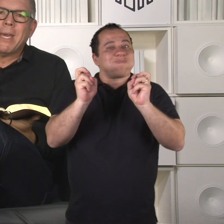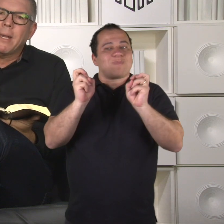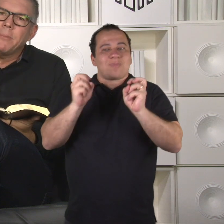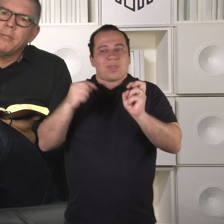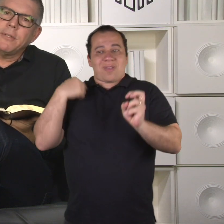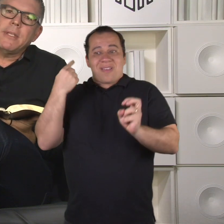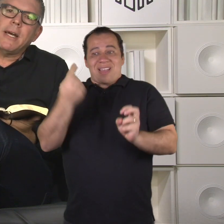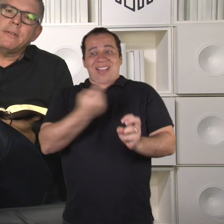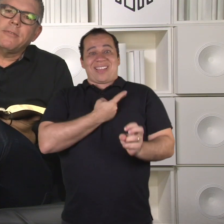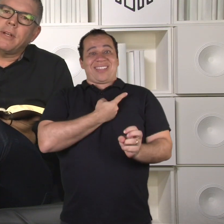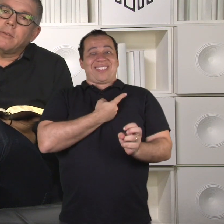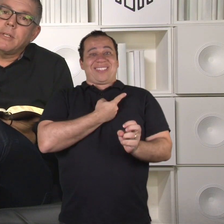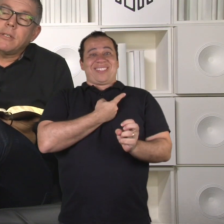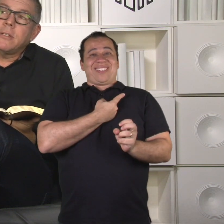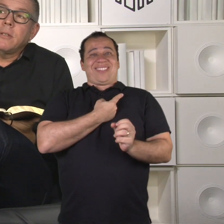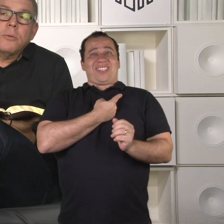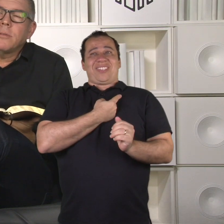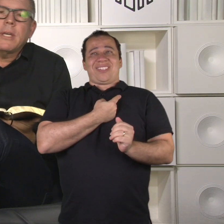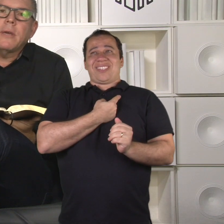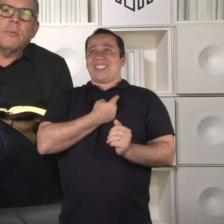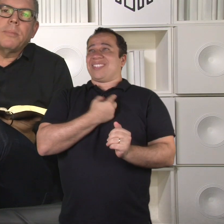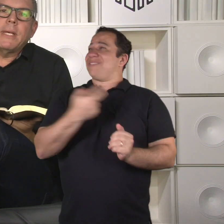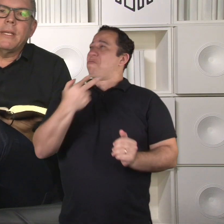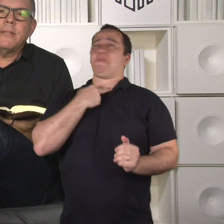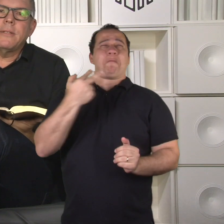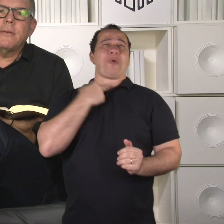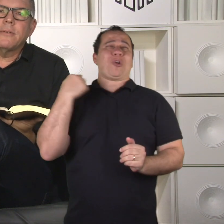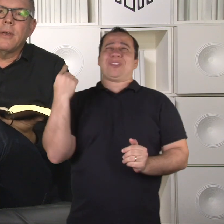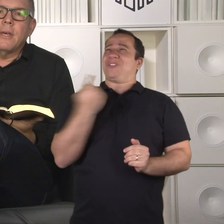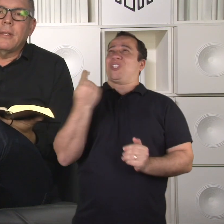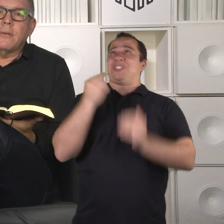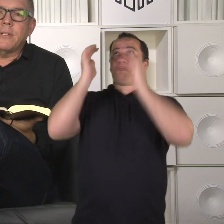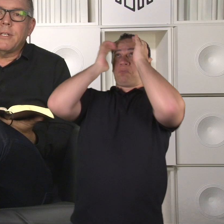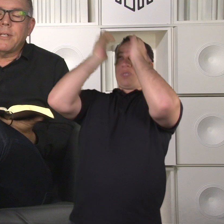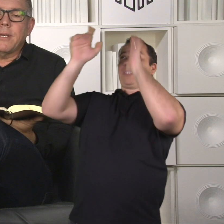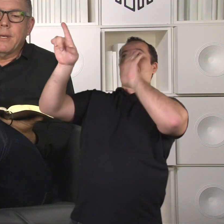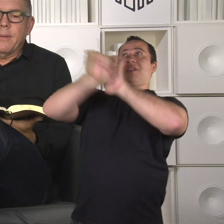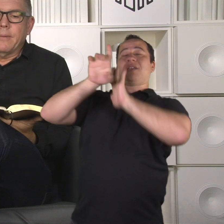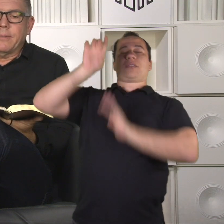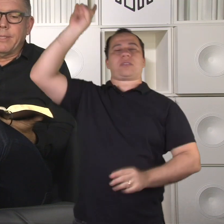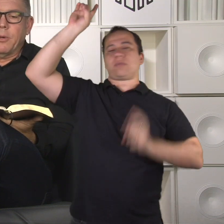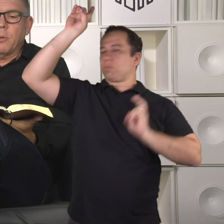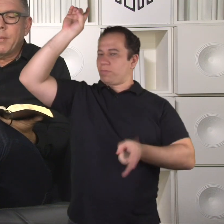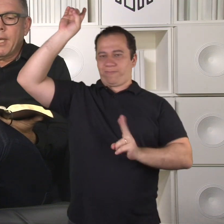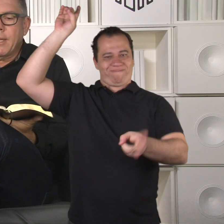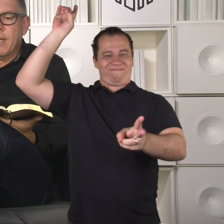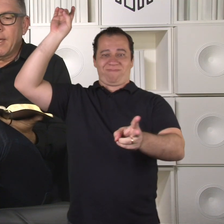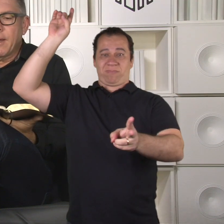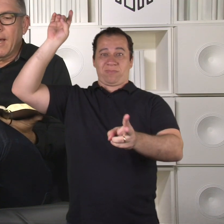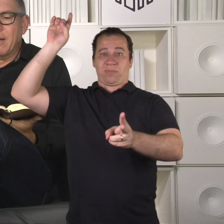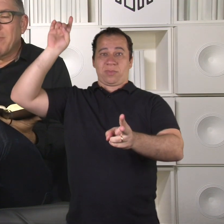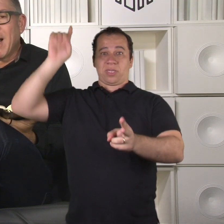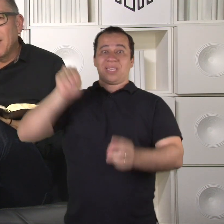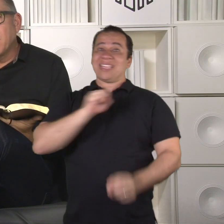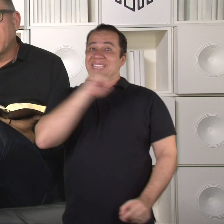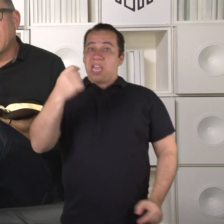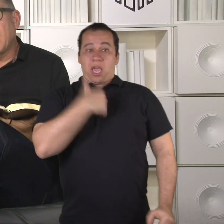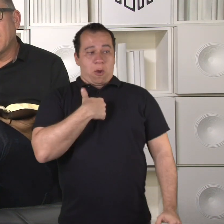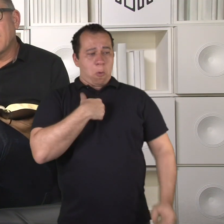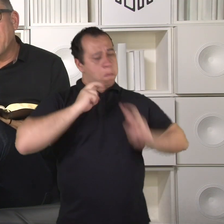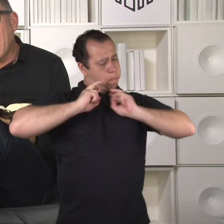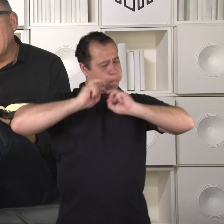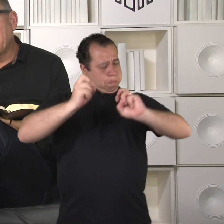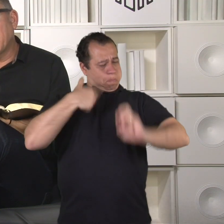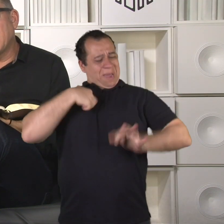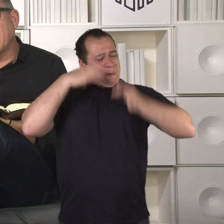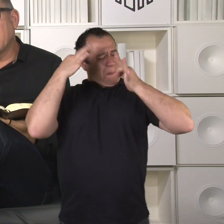nossa pecaminosidade, do fato de que a gente não consegue cumprir a lei de Deus. Então, a gente se compreender amado por